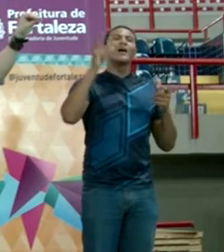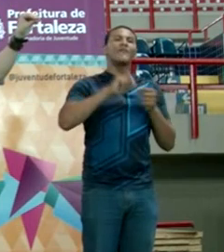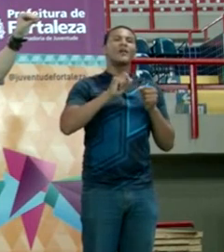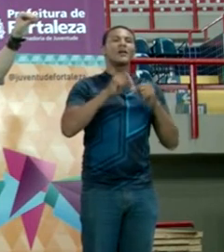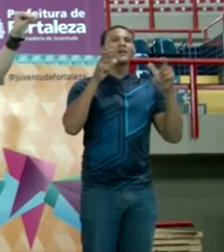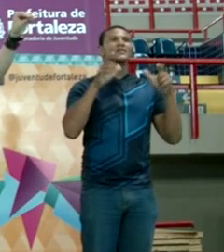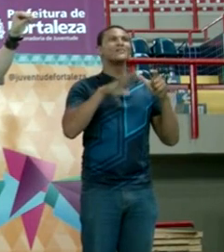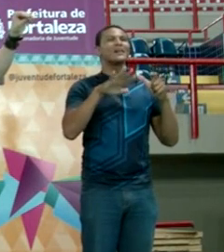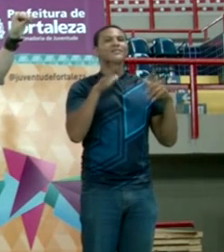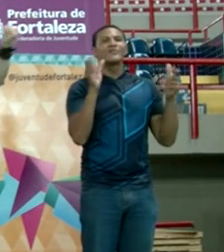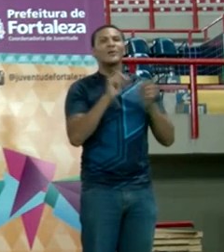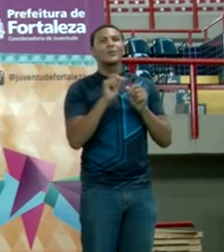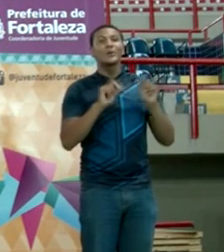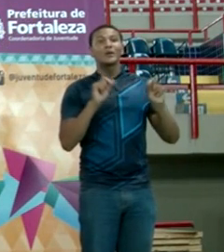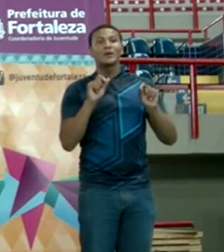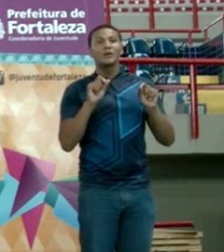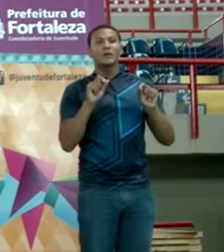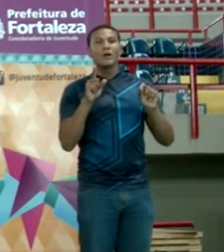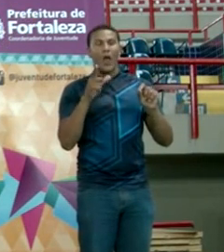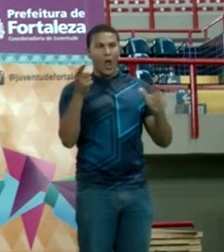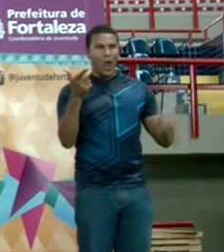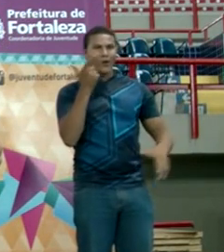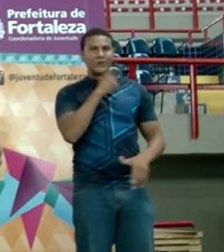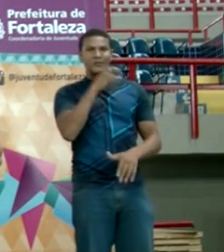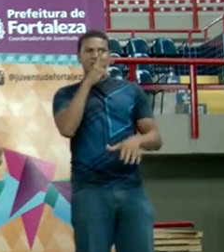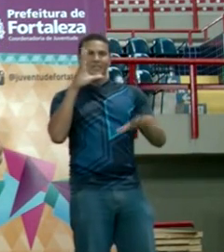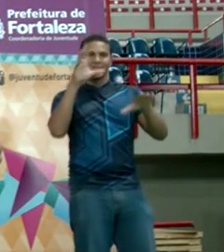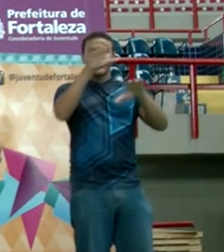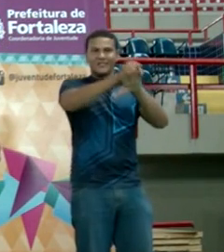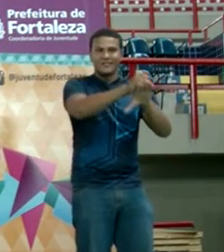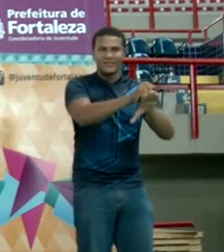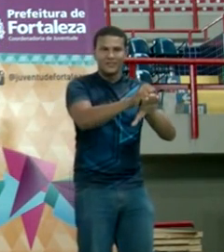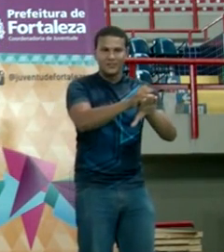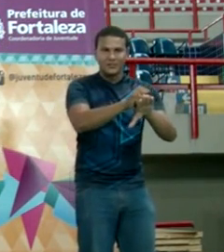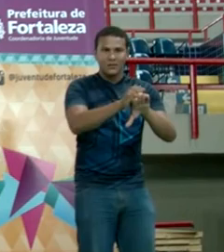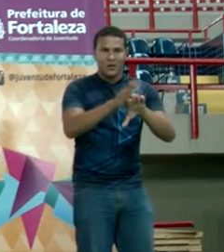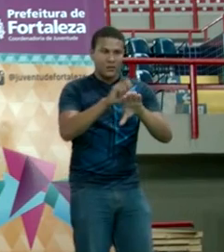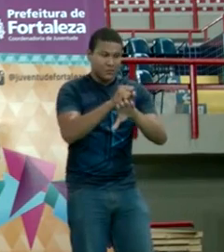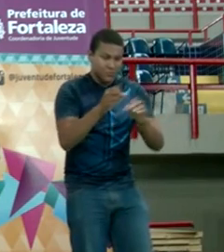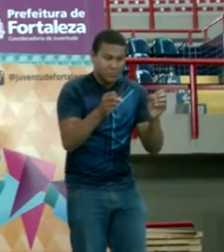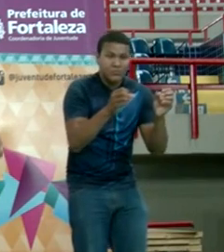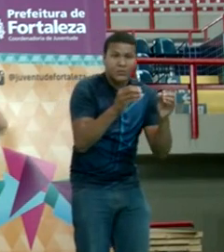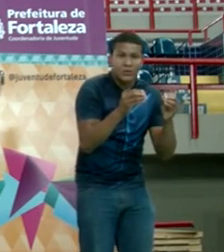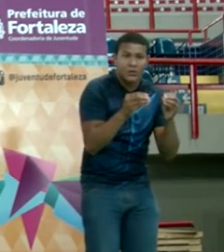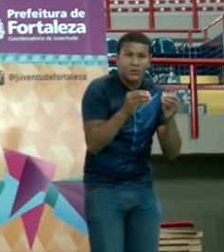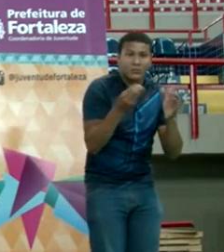espaço? A gente ocupa e bota o quê?